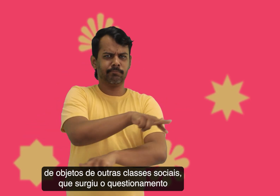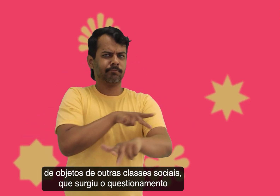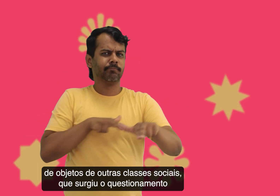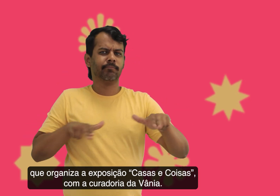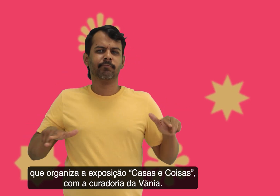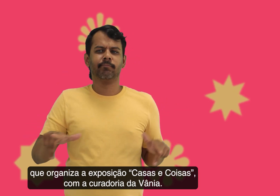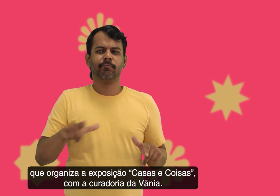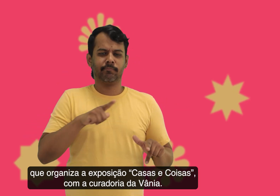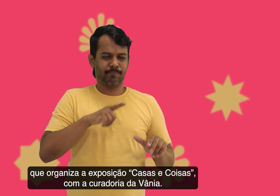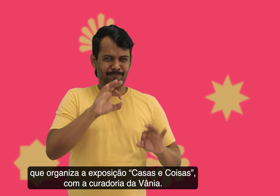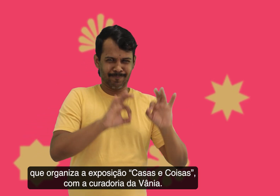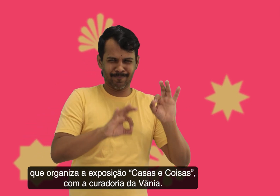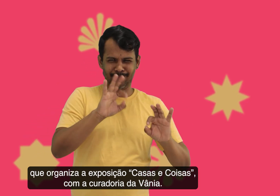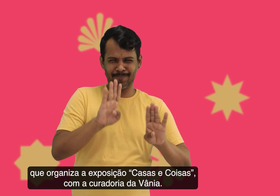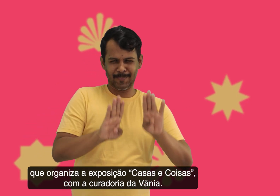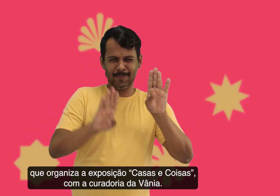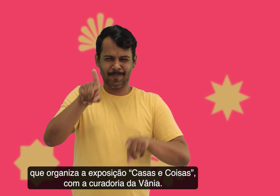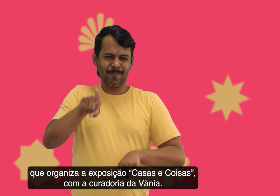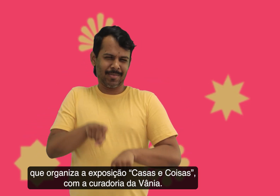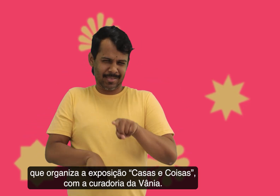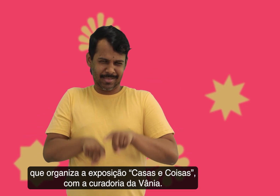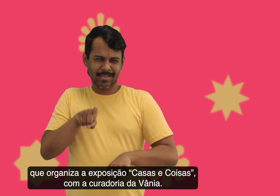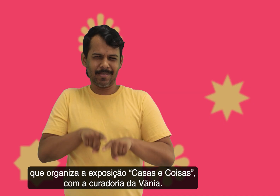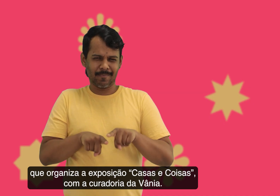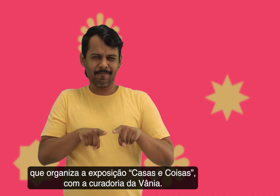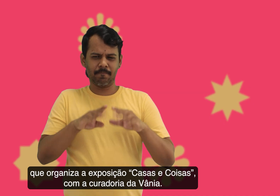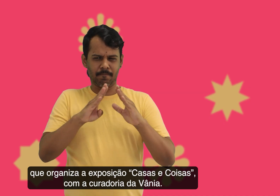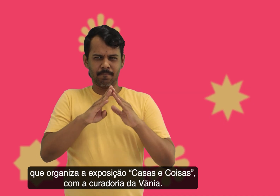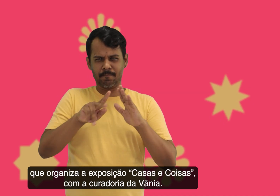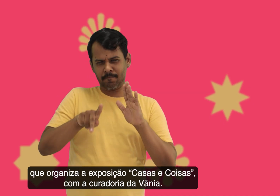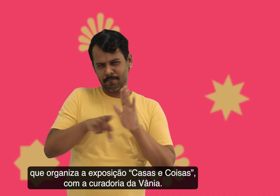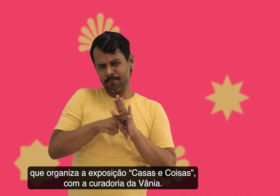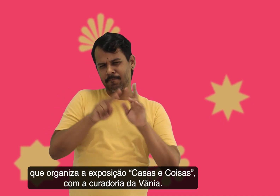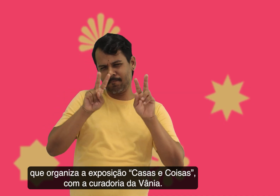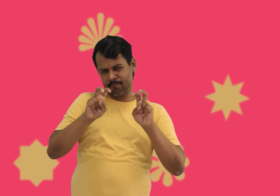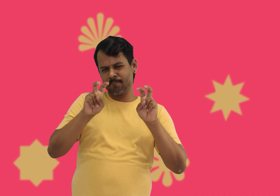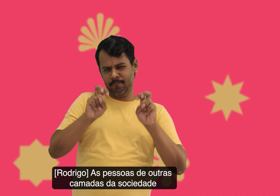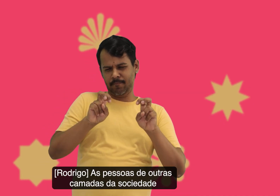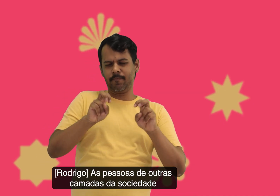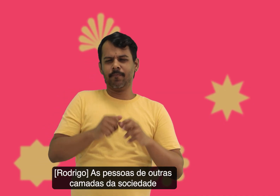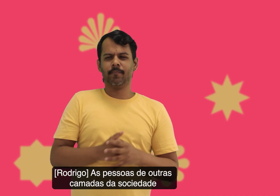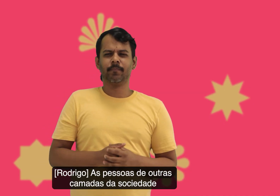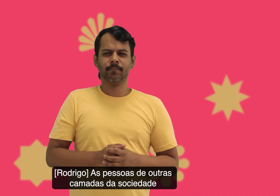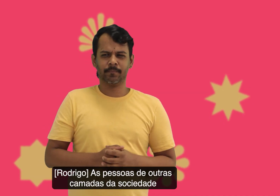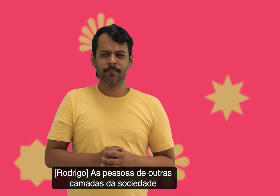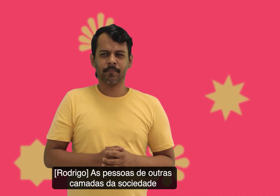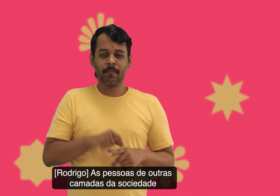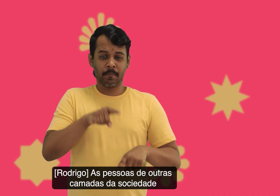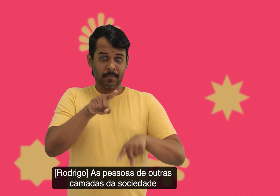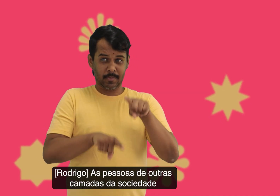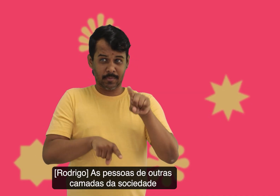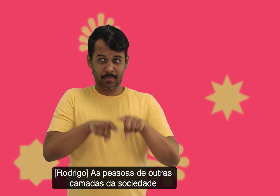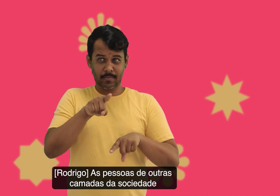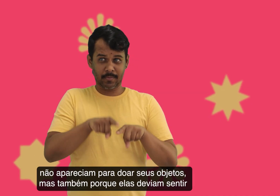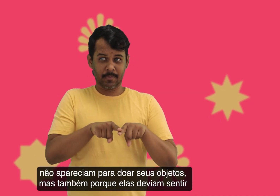questionamento que organiza a exposição Casas e Coisas, com a curadoria da Vânia. As pessoas de outras camadas da sociedade